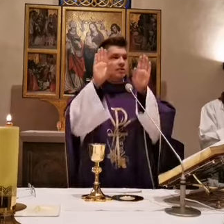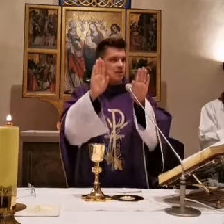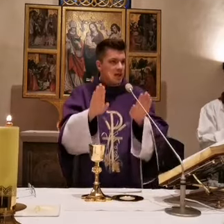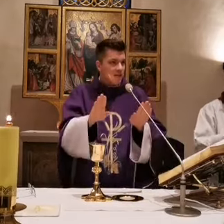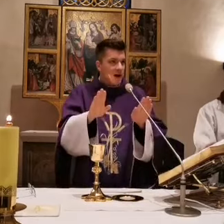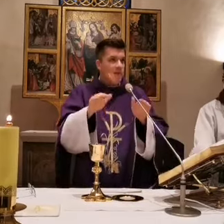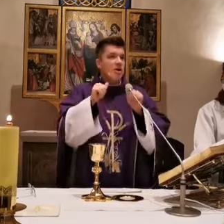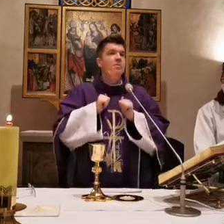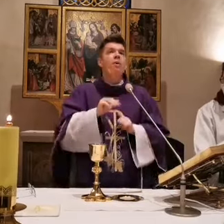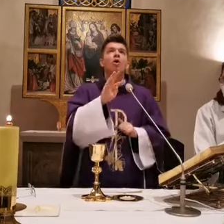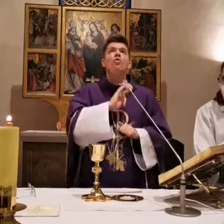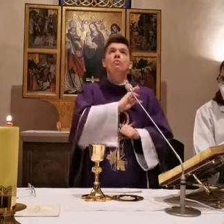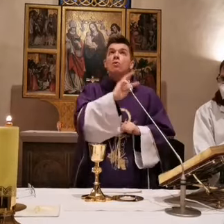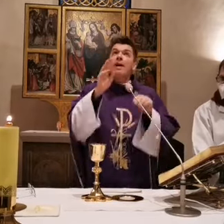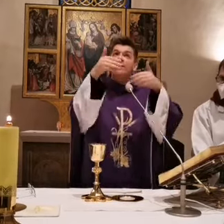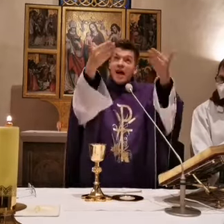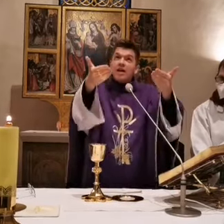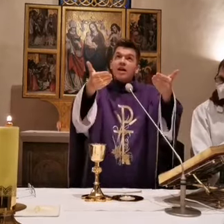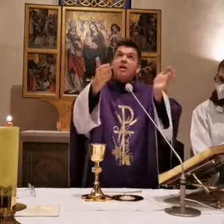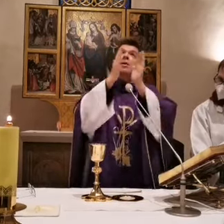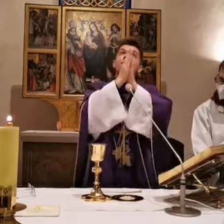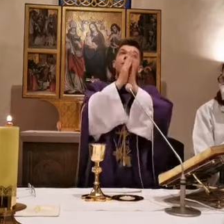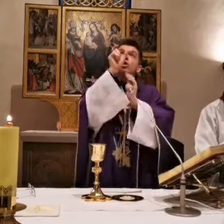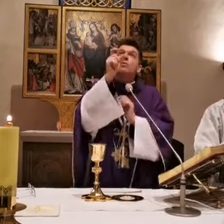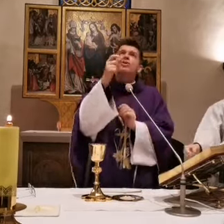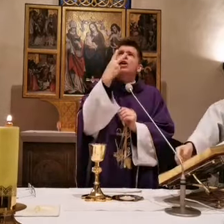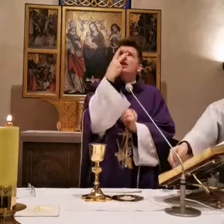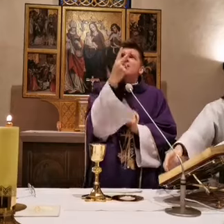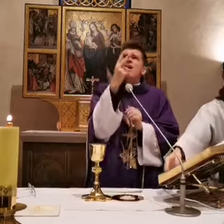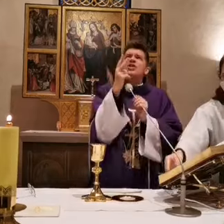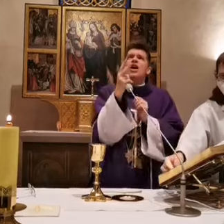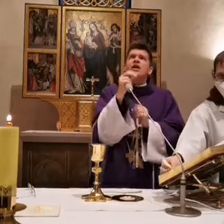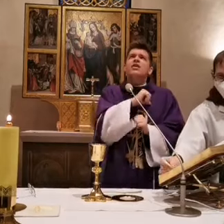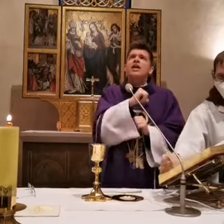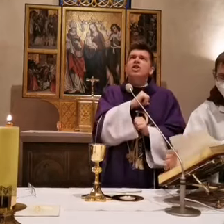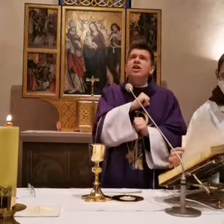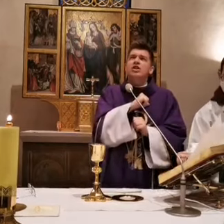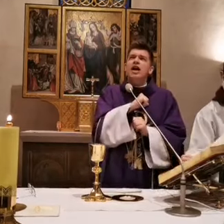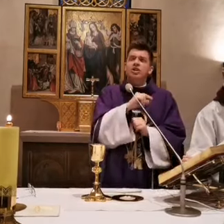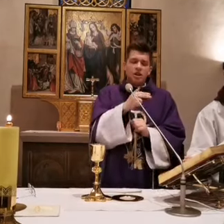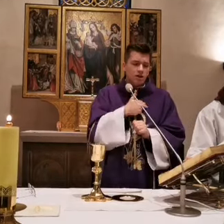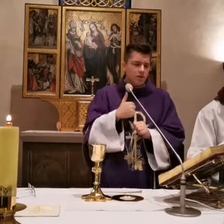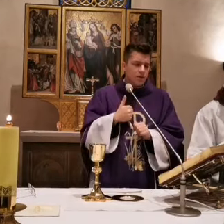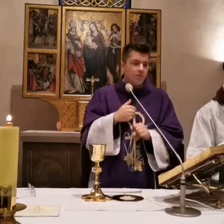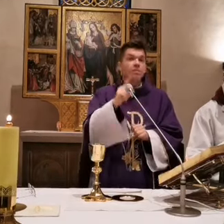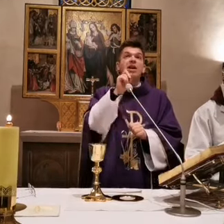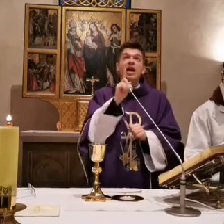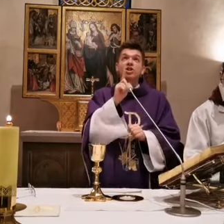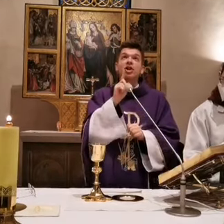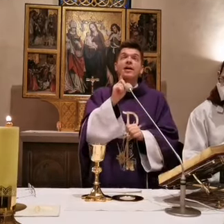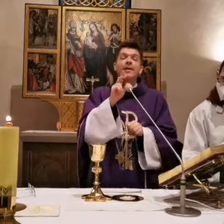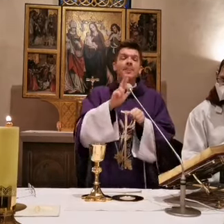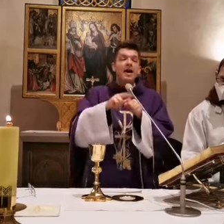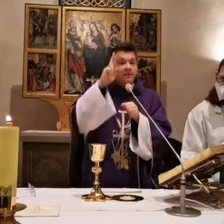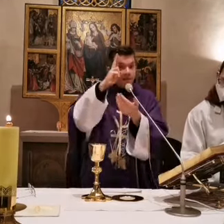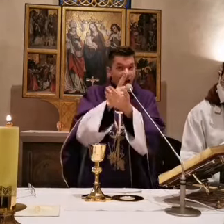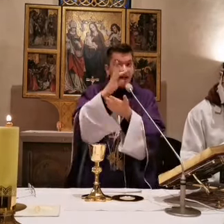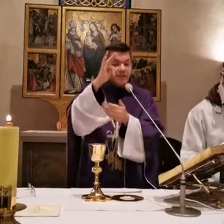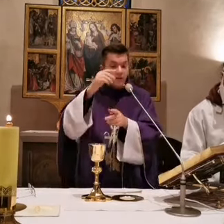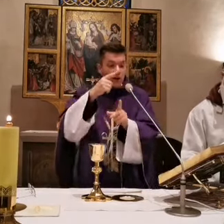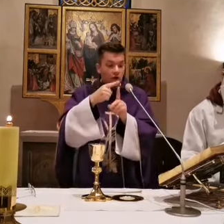pokój Wam zostawiam, pokój mój Wam daję. Prosimy Cię, nie zważaj na grzechy nasze, lecz